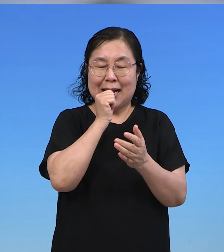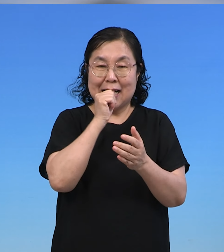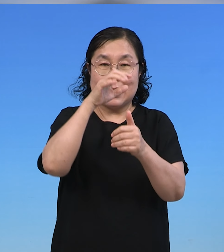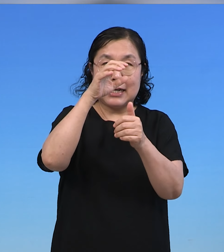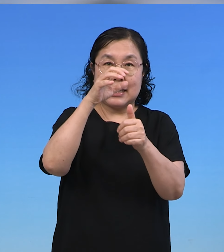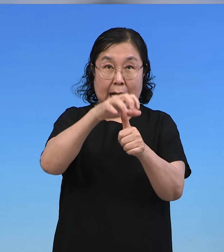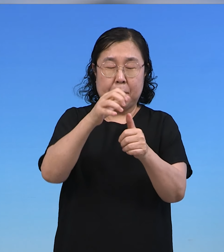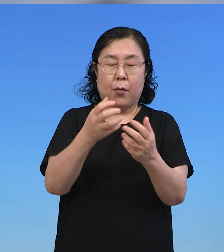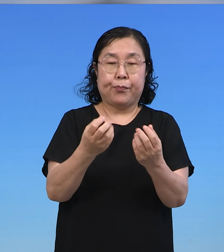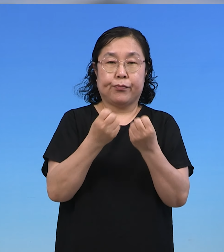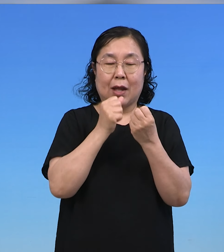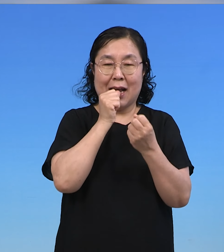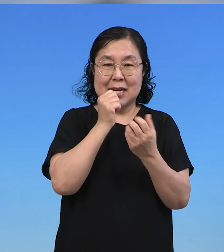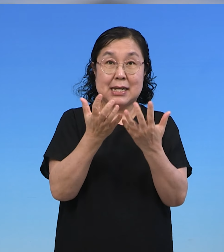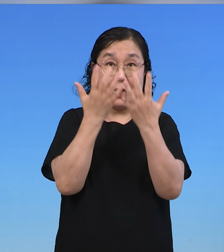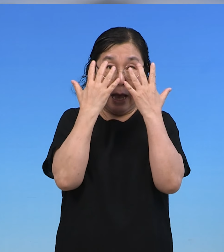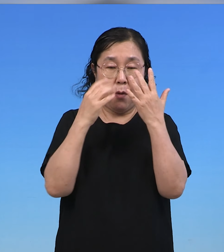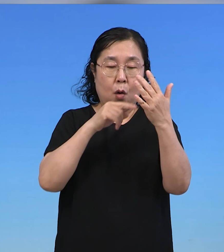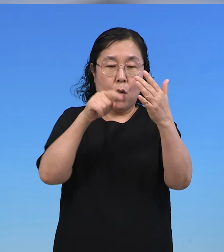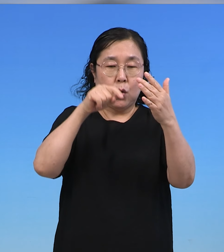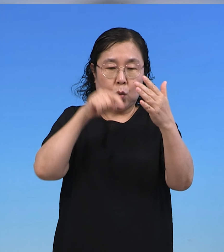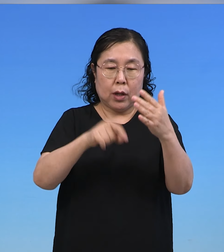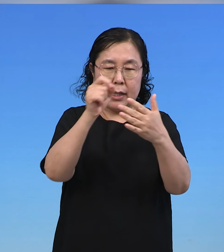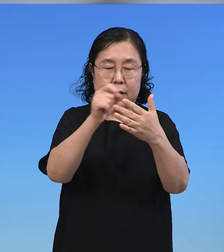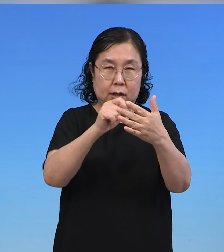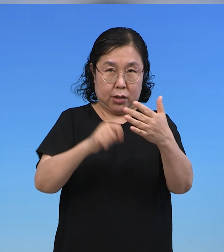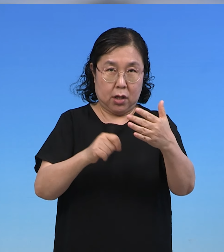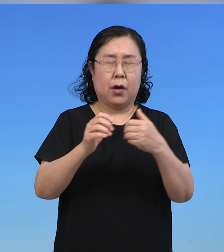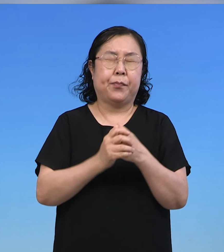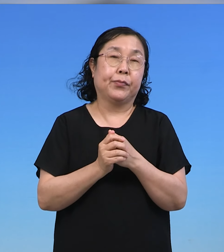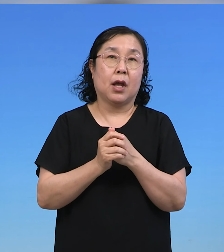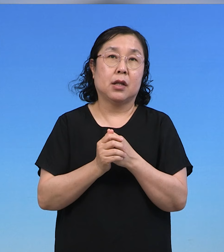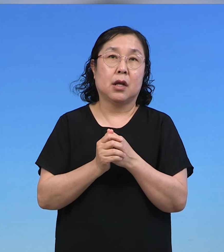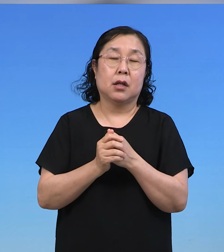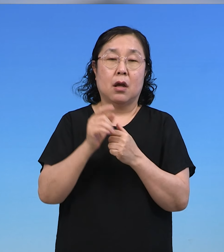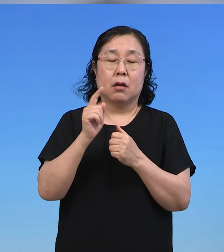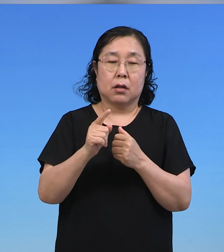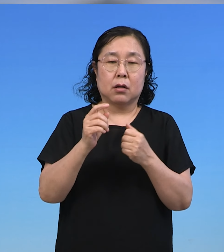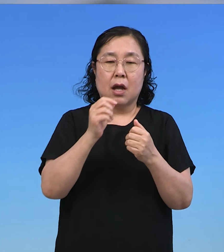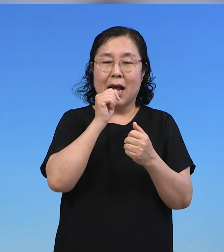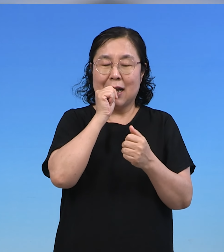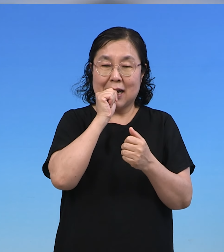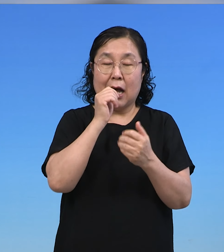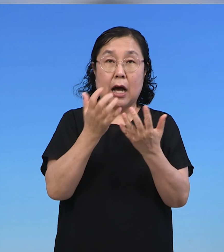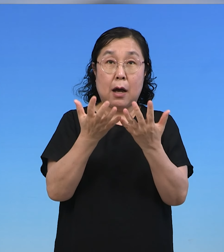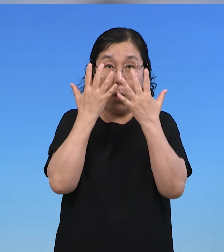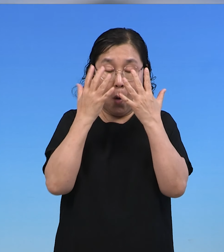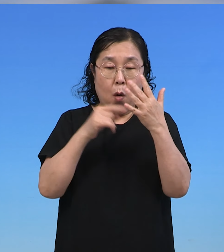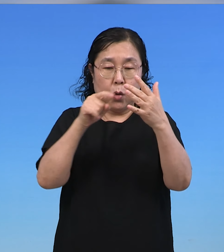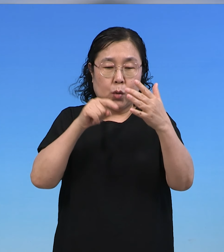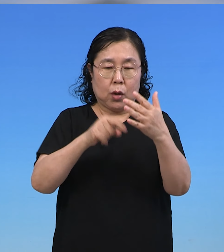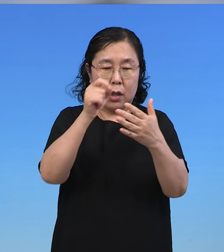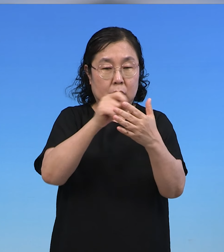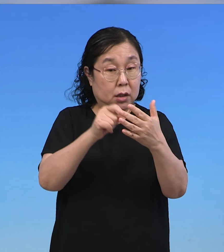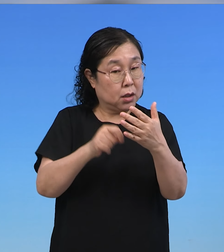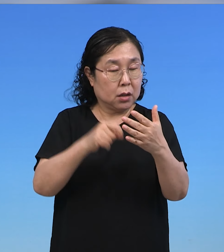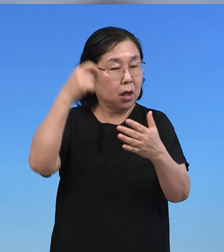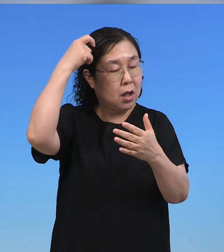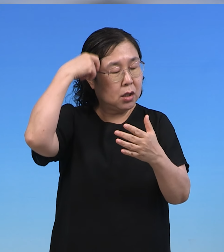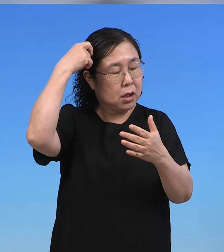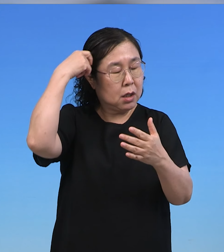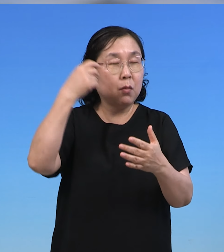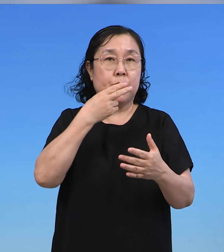읽다 보면은 감옥이라고 해서 조금 더 의기소침하거나 위축되거나 그런 게 전혀 느껴지지